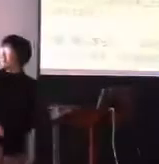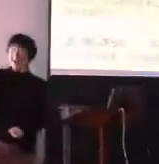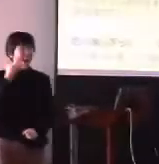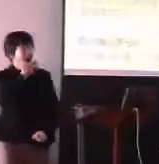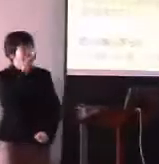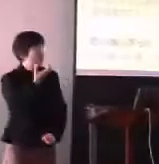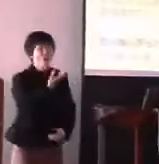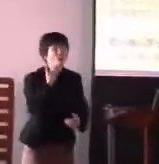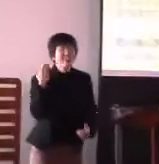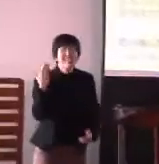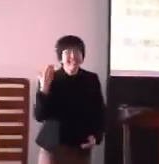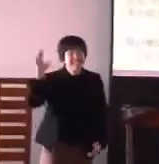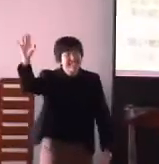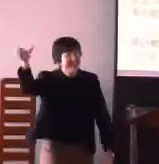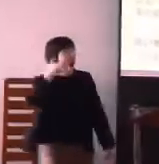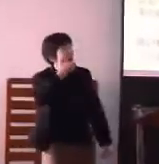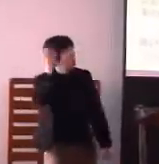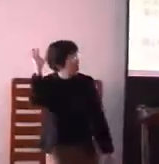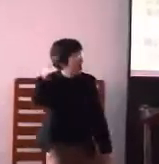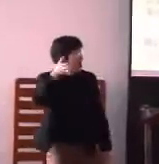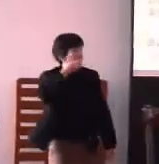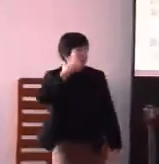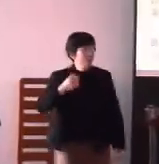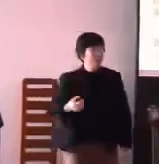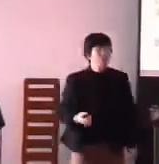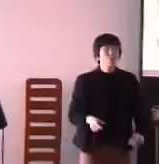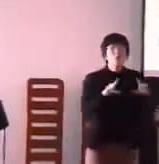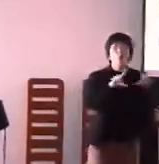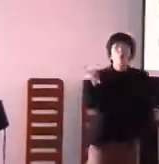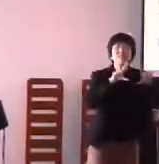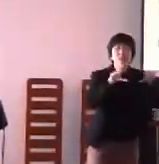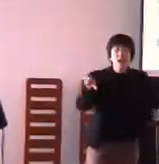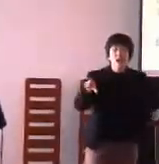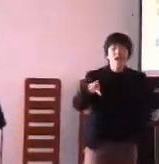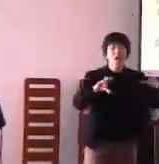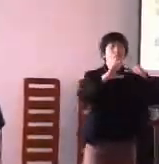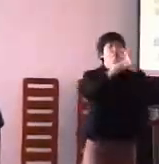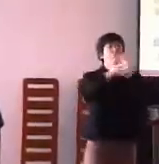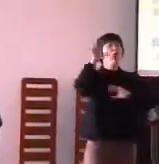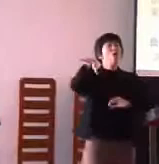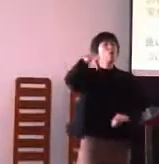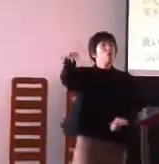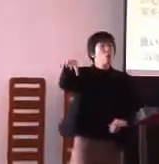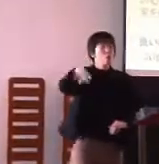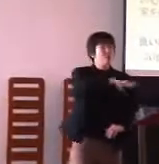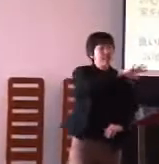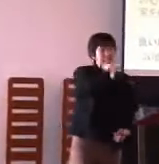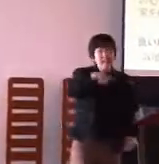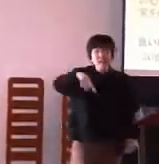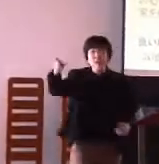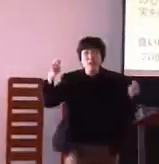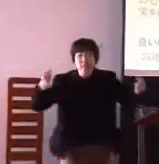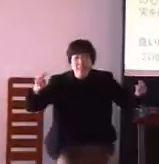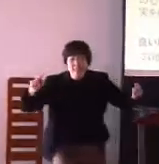普通は皆さんはたくさんなっている実の方へ行くと思います。私たちも同